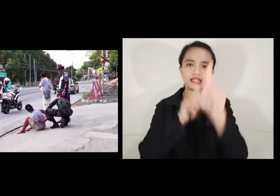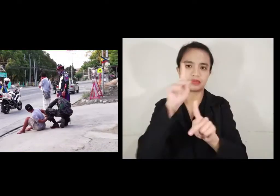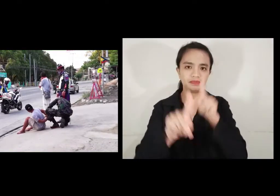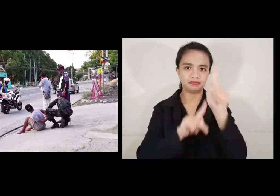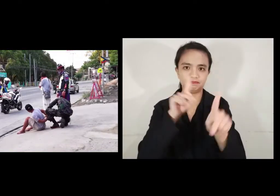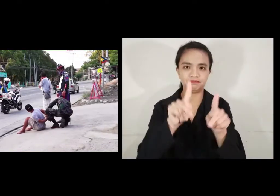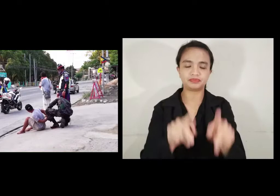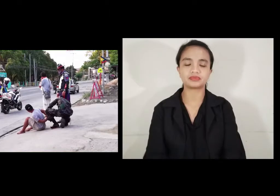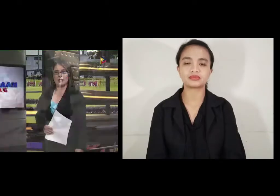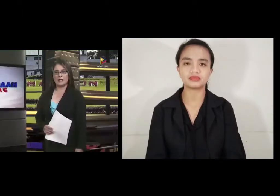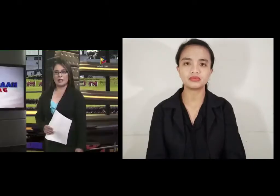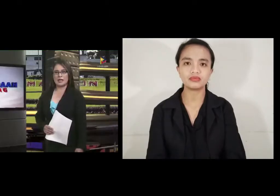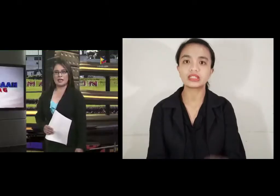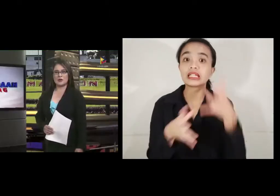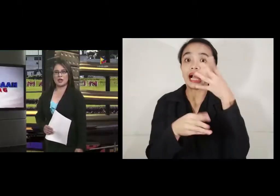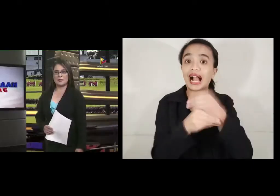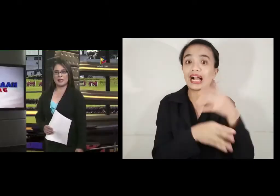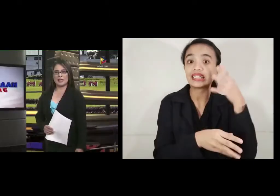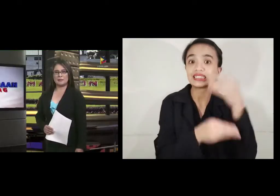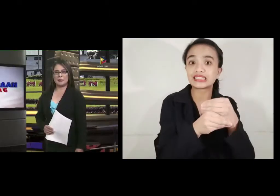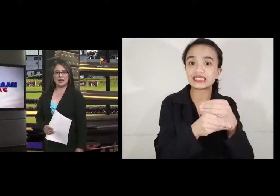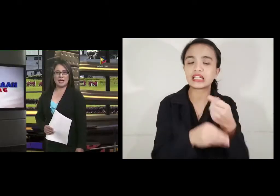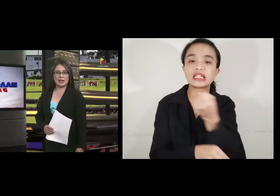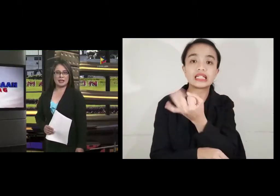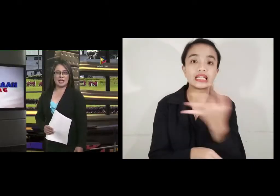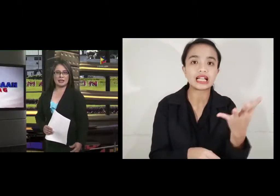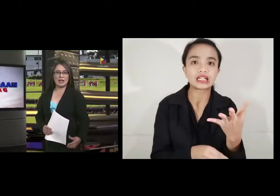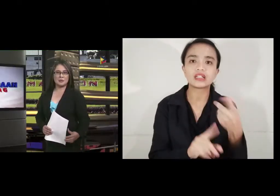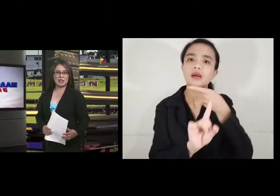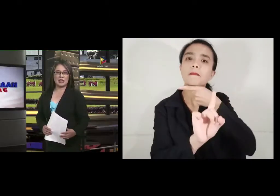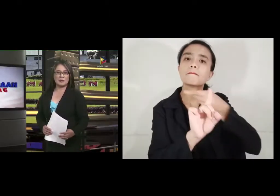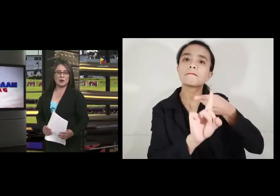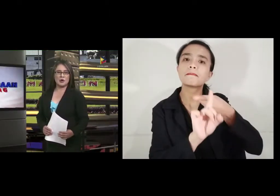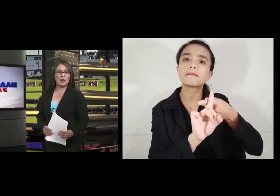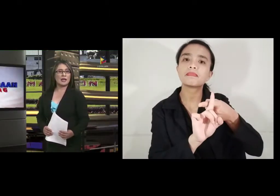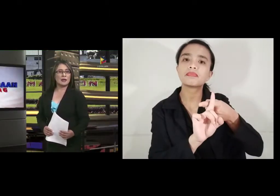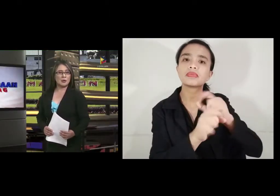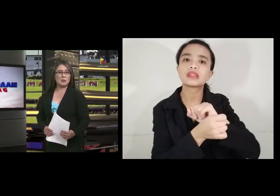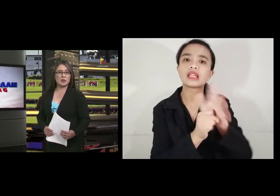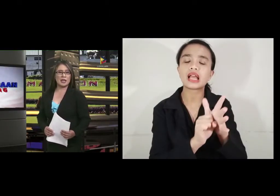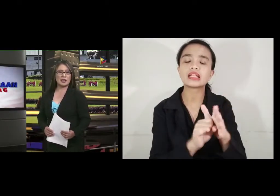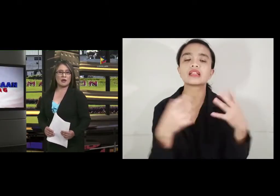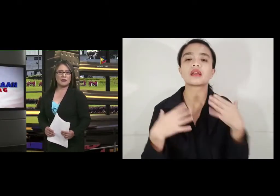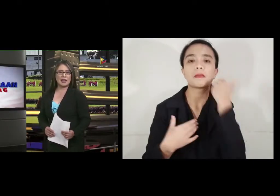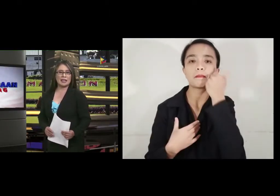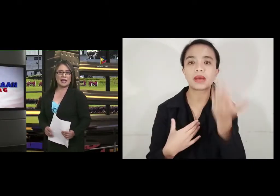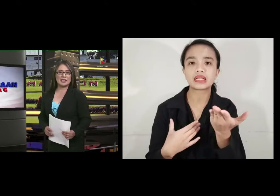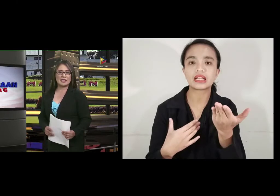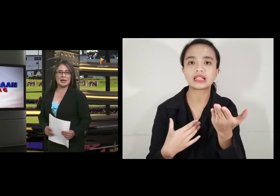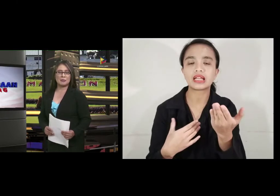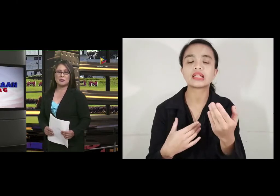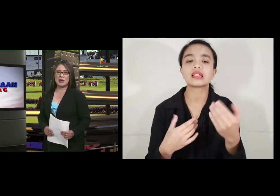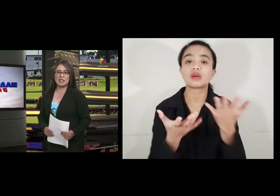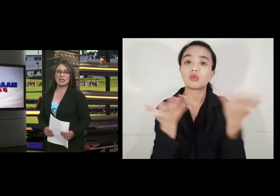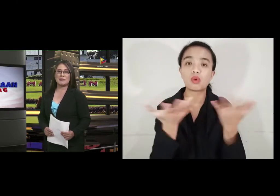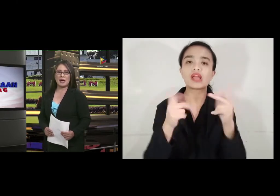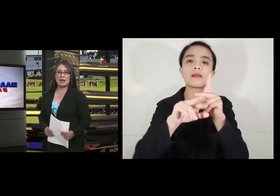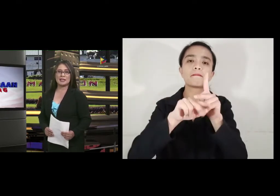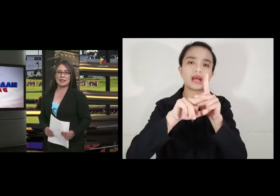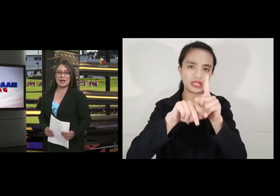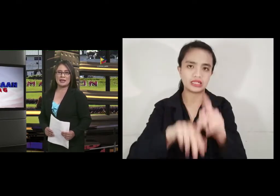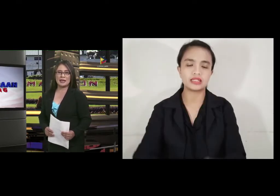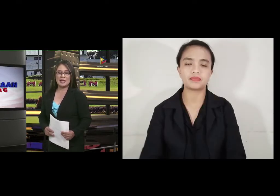para iti Pagilian. Nanayunan pa iti bilang dagiti nagpositibo ken pimusay iti COVID-19 sa Jay probinsya